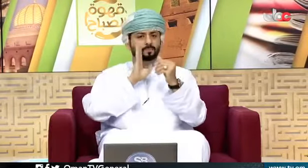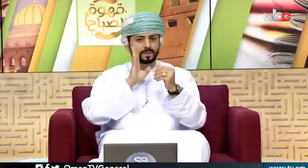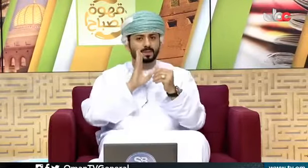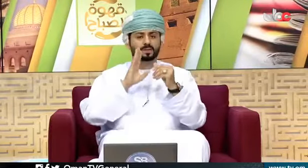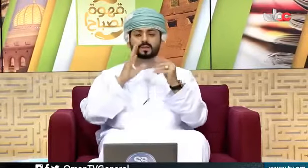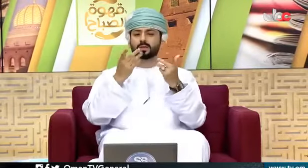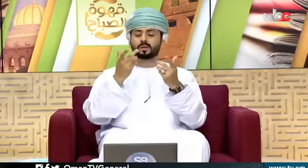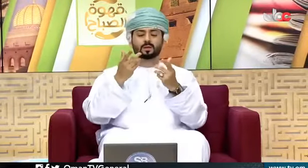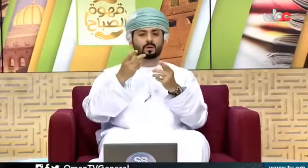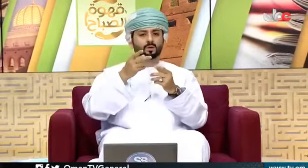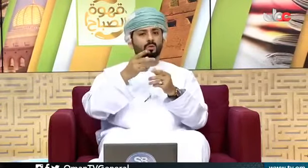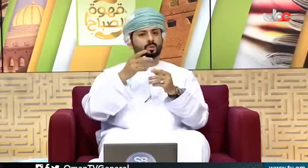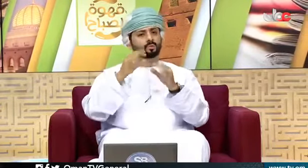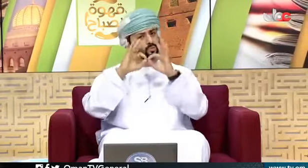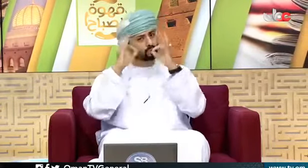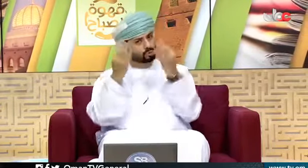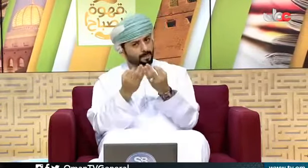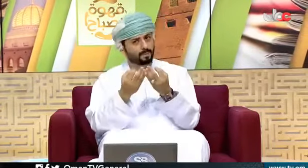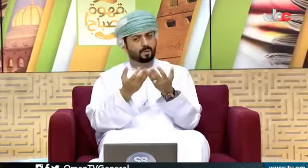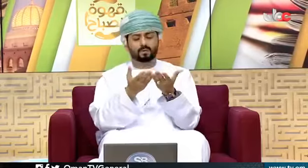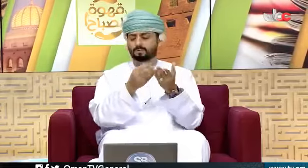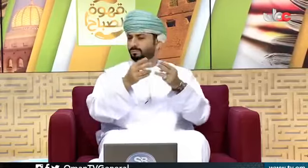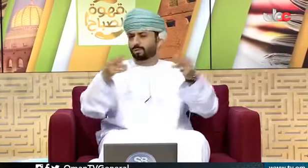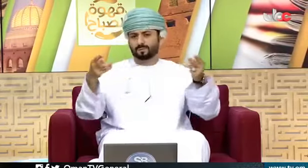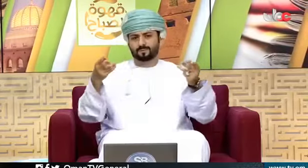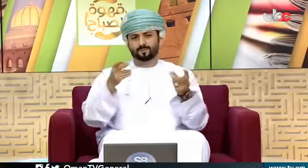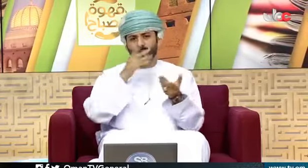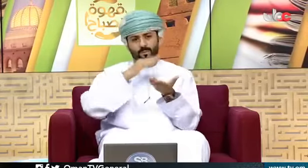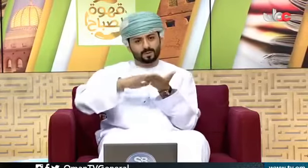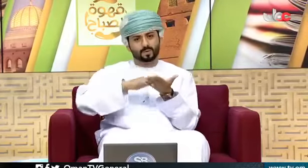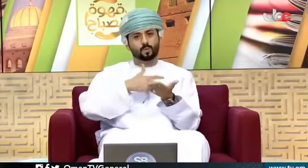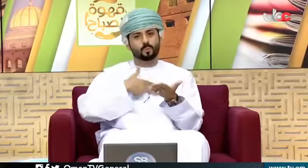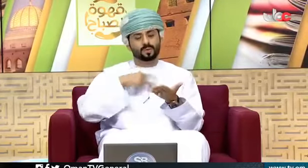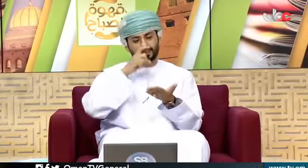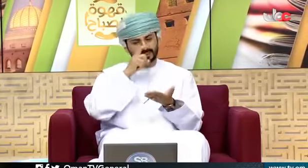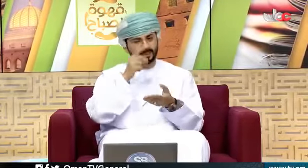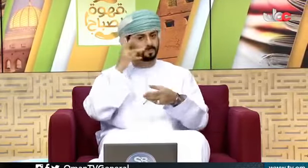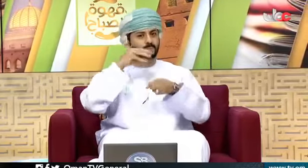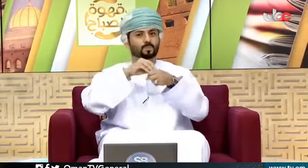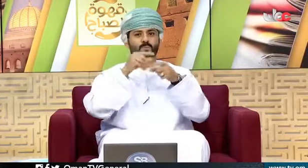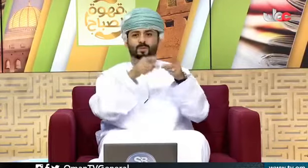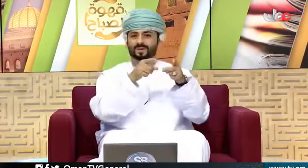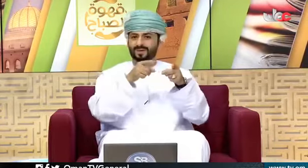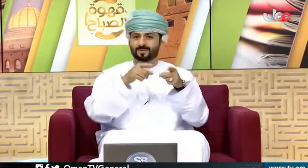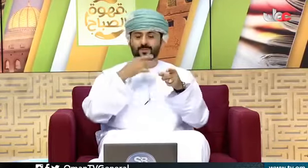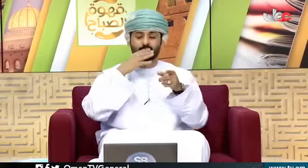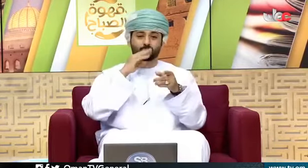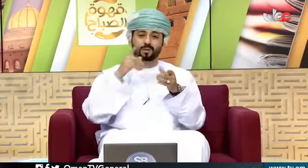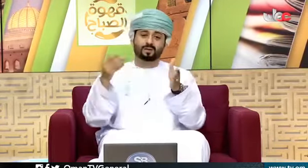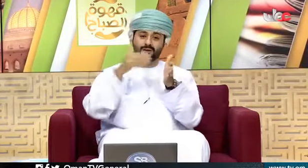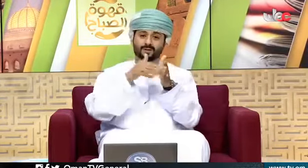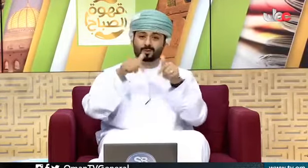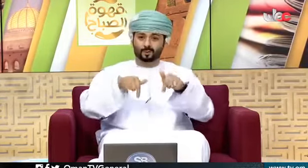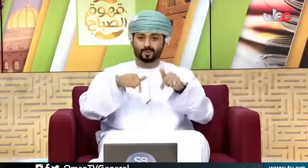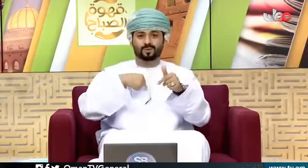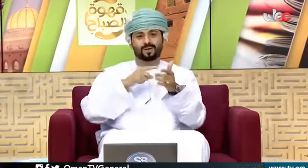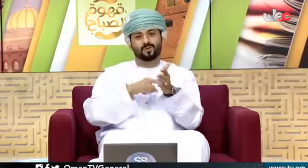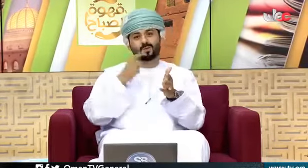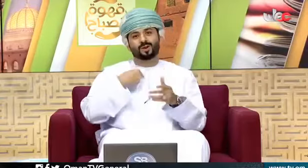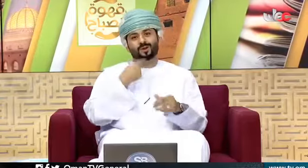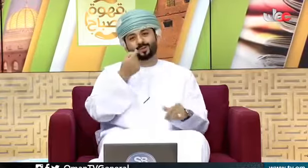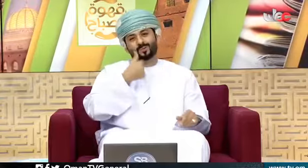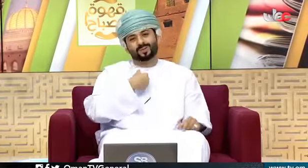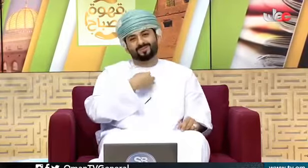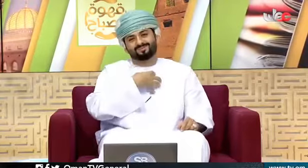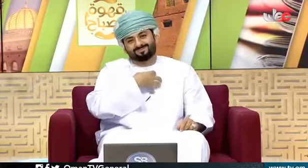المختلفة، التثقيف، التعليم، في داخل المجتمع. كل الحمد لله الجهات الحكومية والقطاع